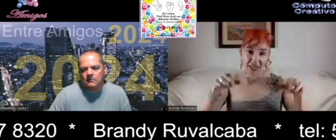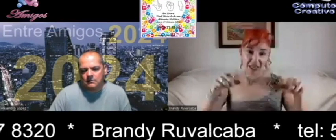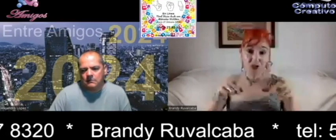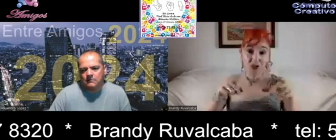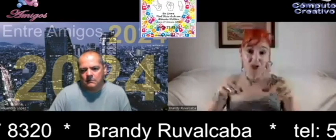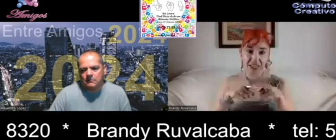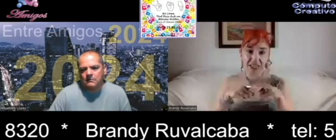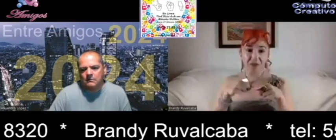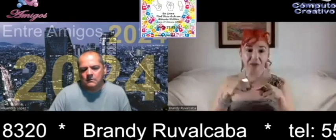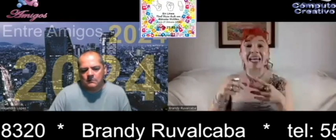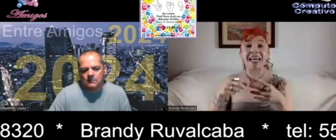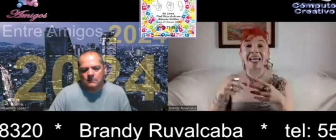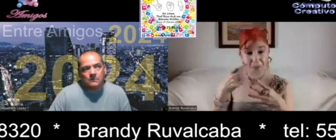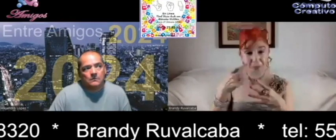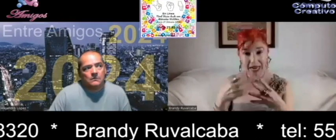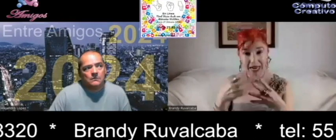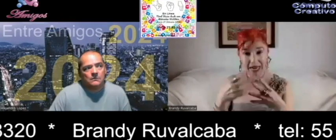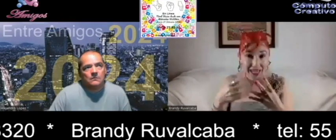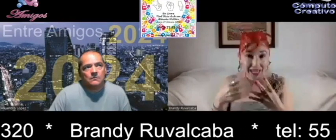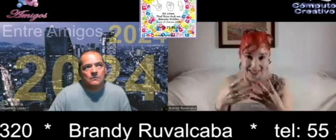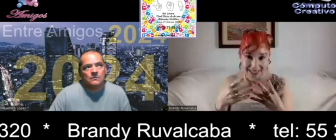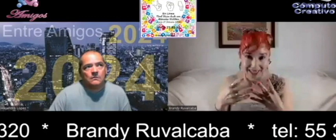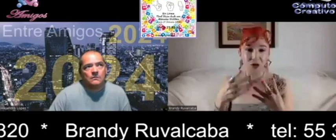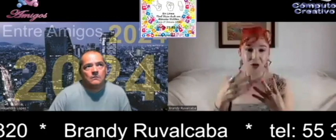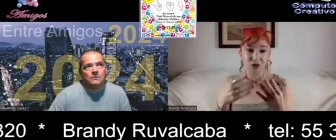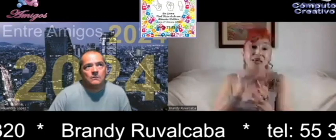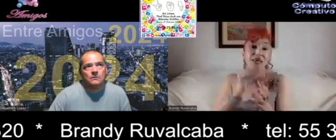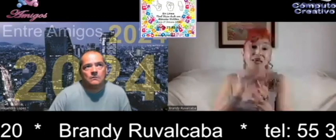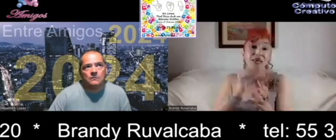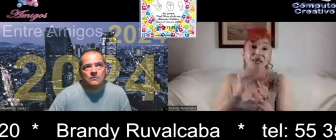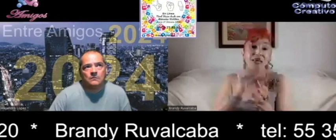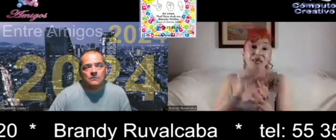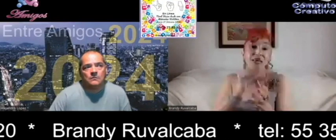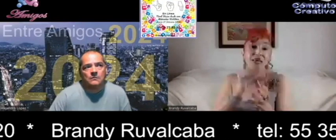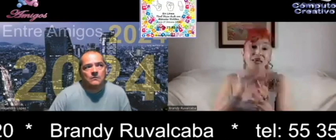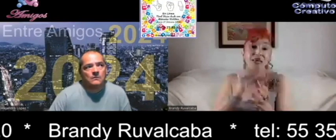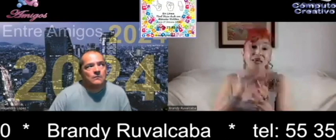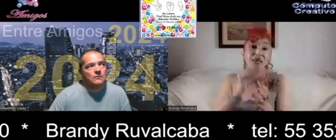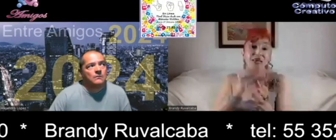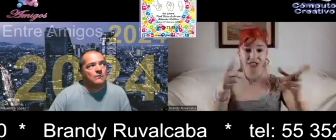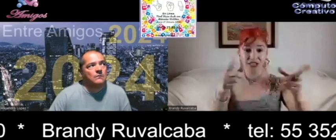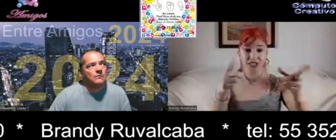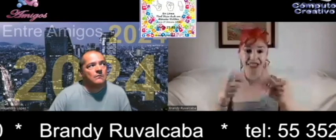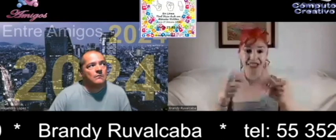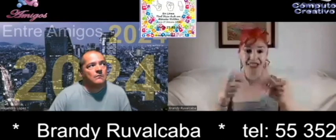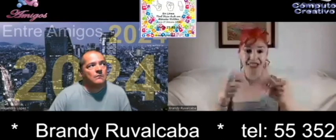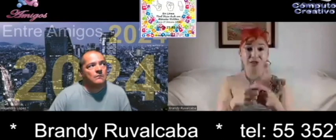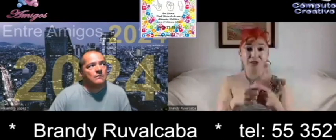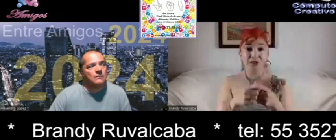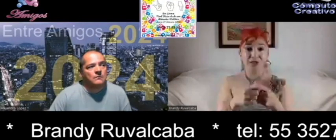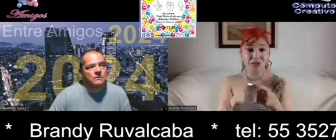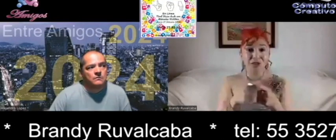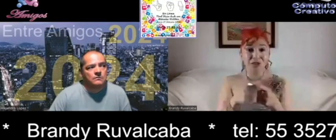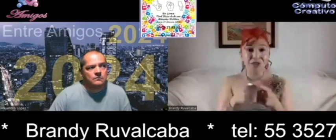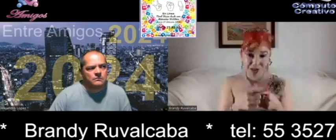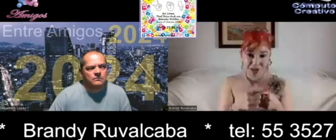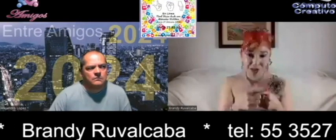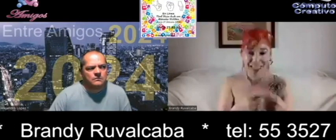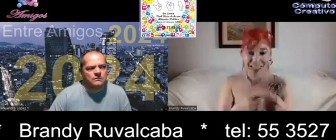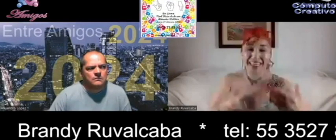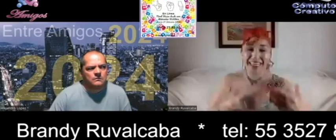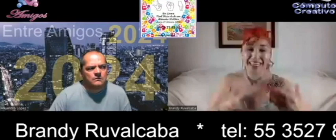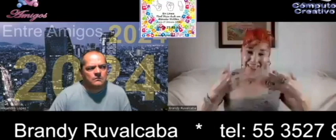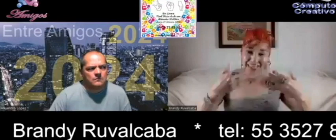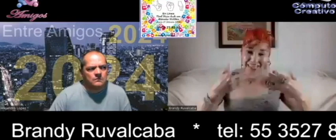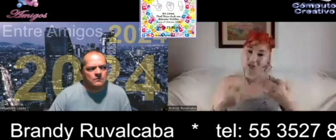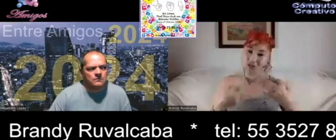comunidades sordas que la aprenden, la conocen y viajan a estos congresos para poder comunicarse con los otros